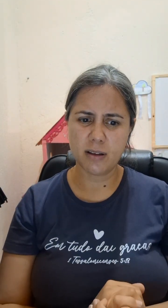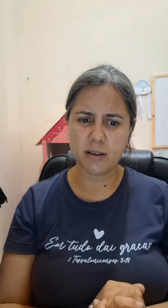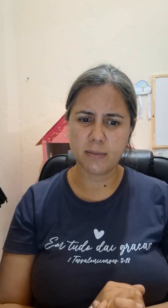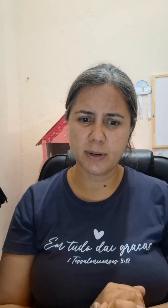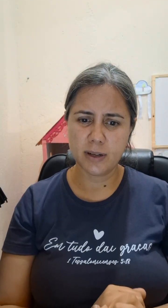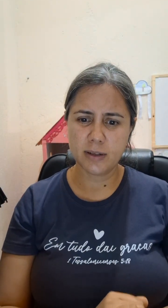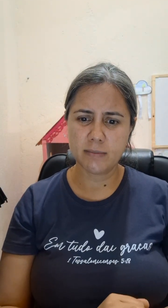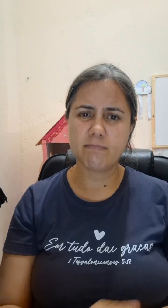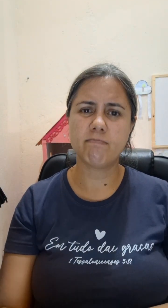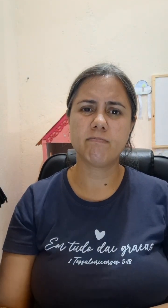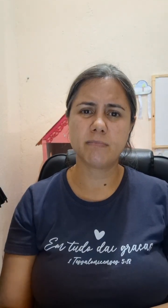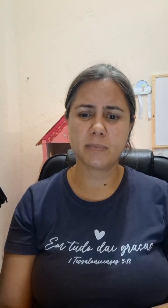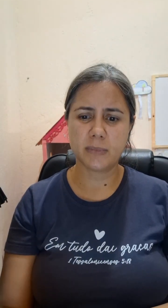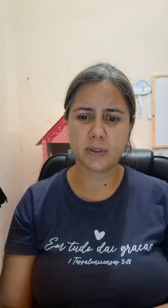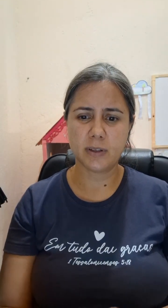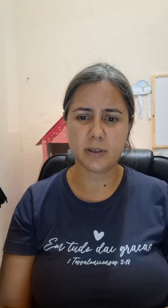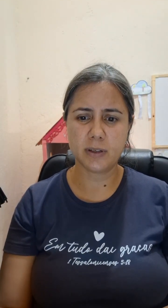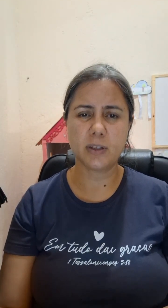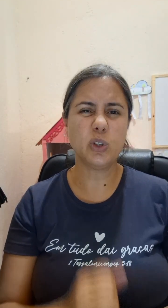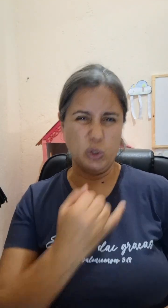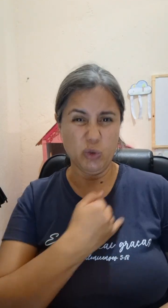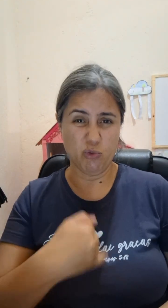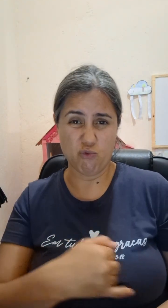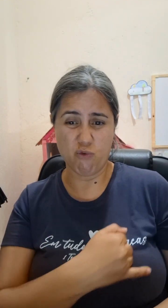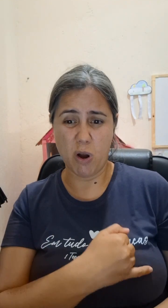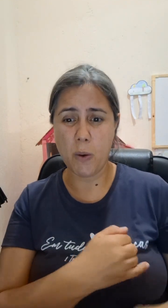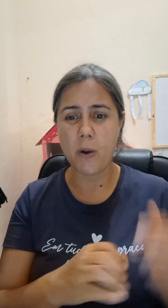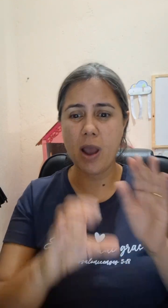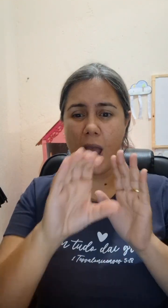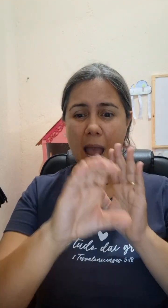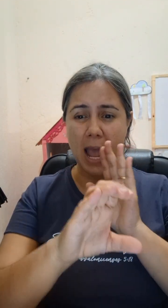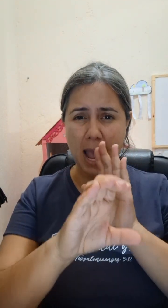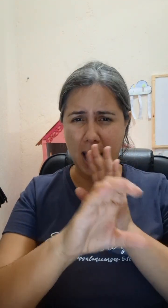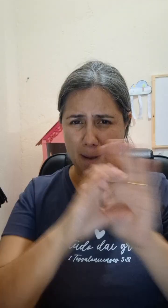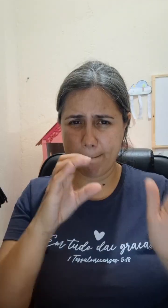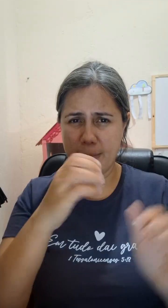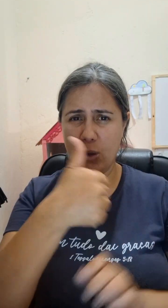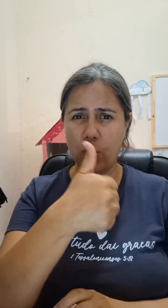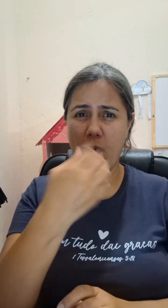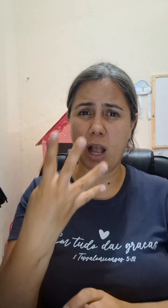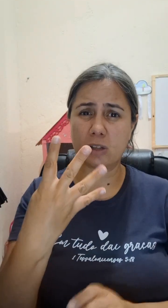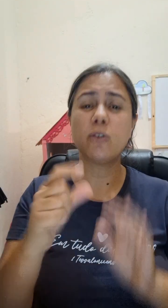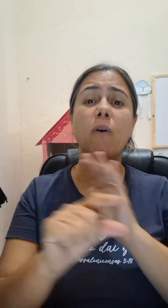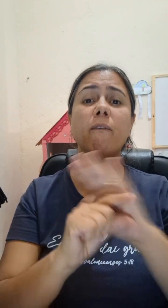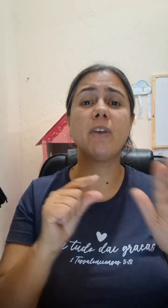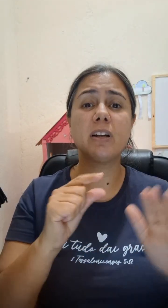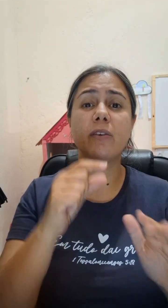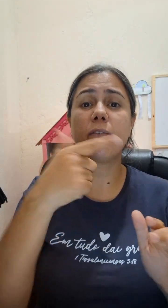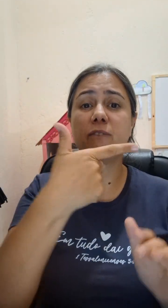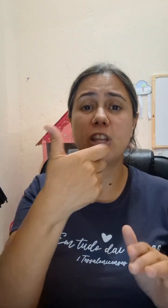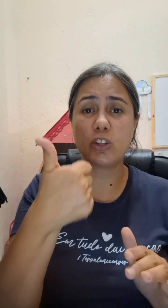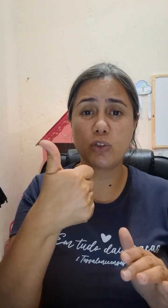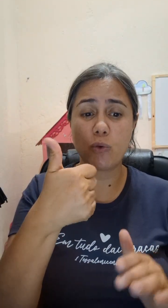com Deus, mas não vivem diferente, do que a Bíblia ensina, do que a Bíblia